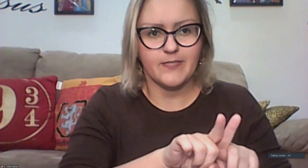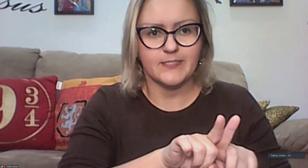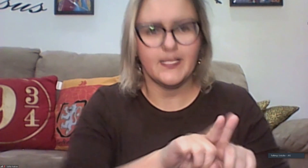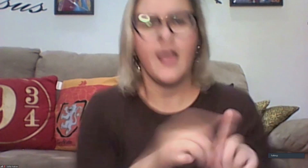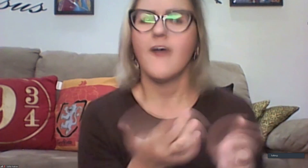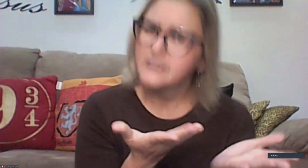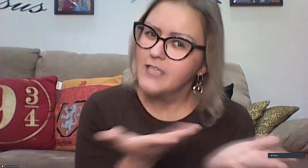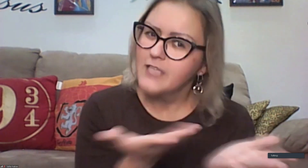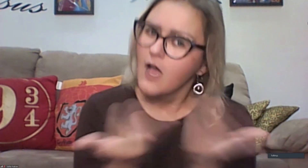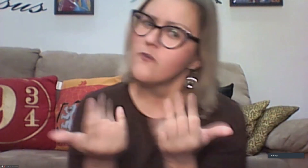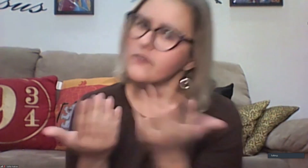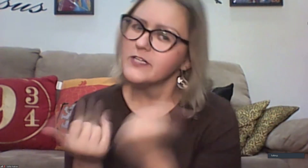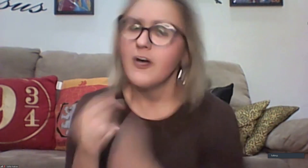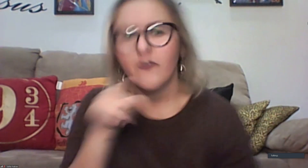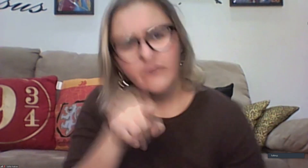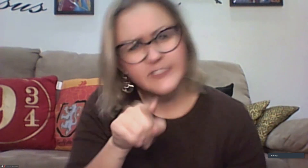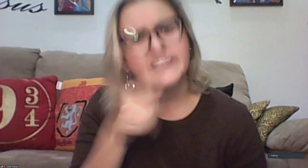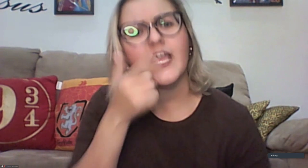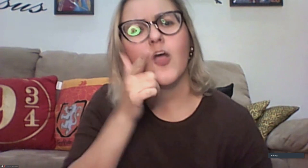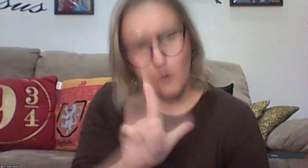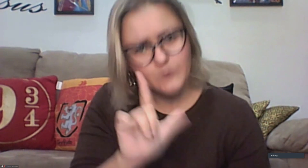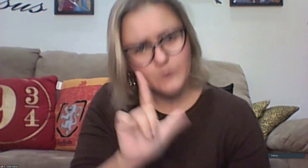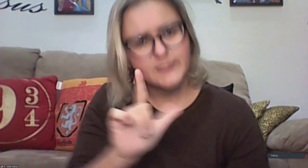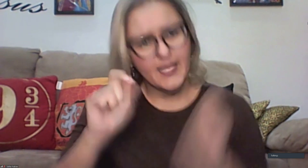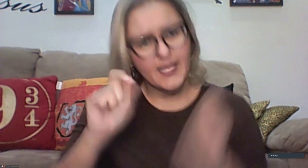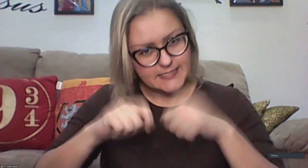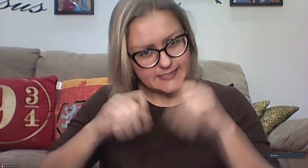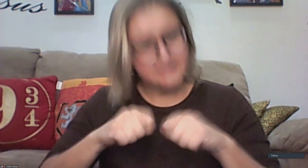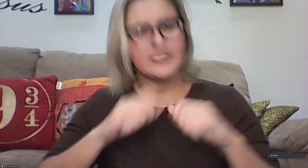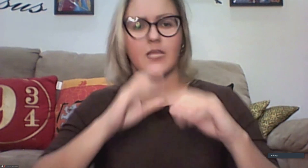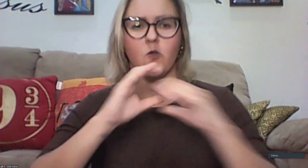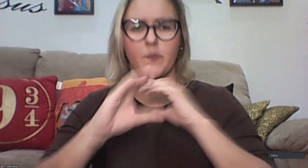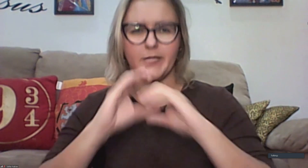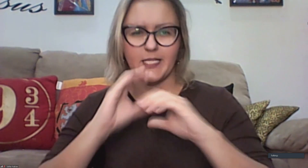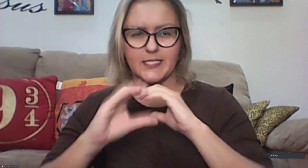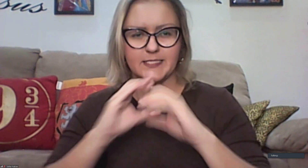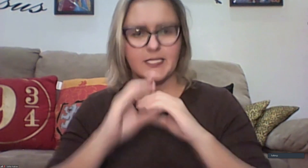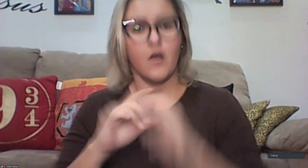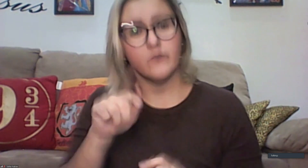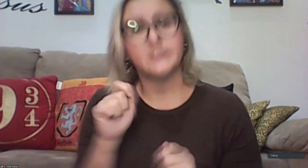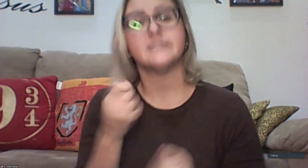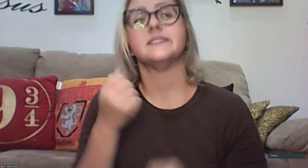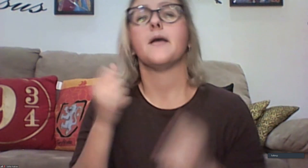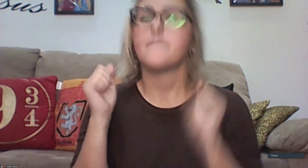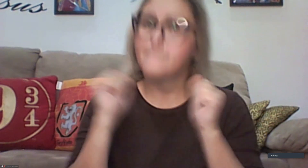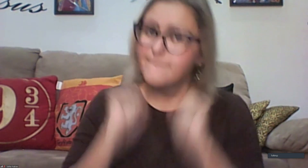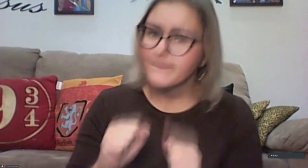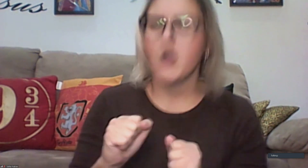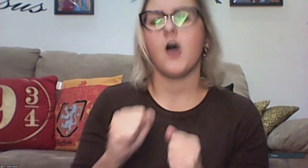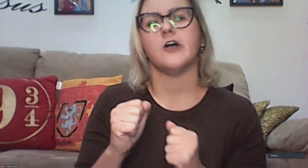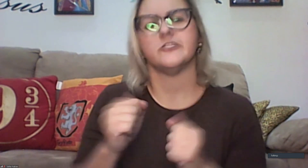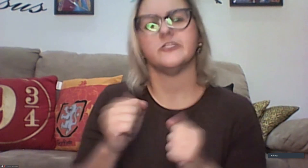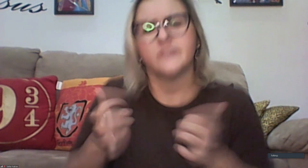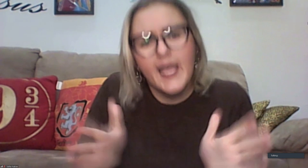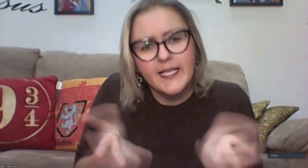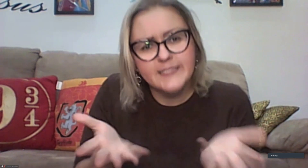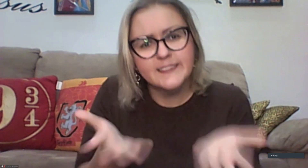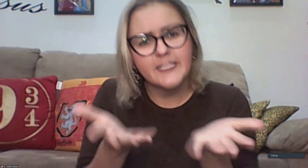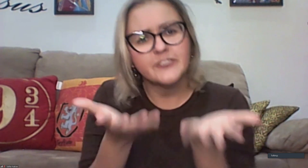ele, você consegue, você é capaz, você pode se comunicar. É necessário haver aí um incentivo do aluno por